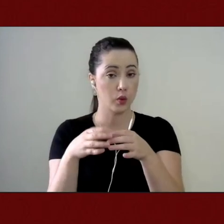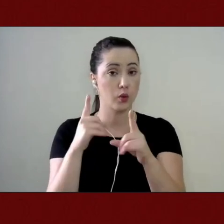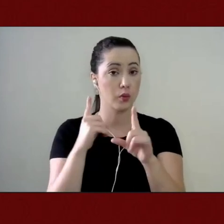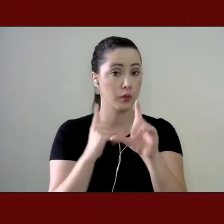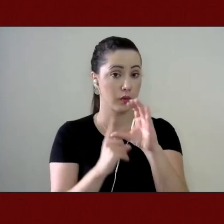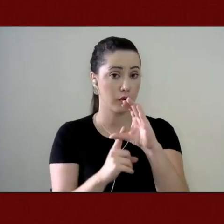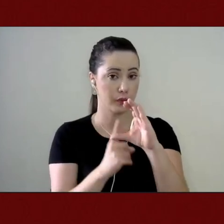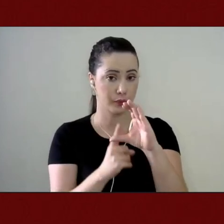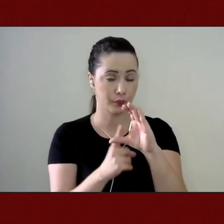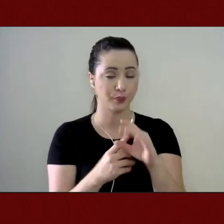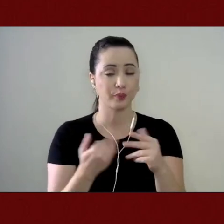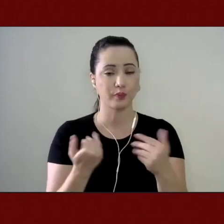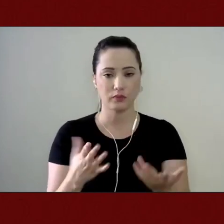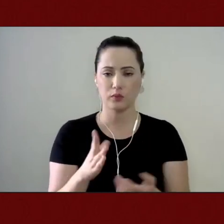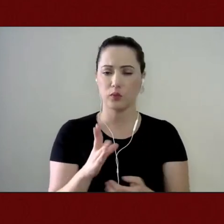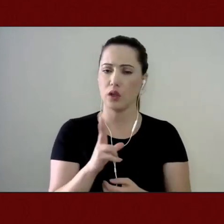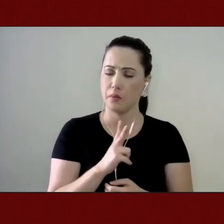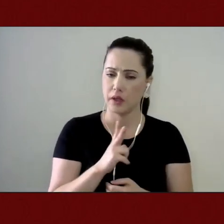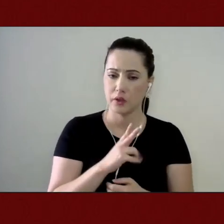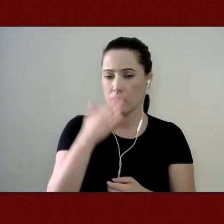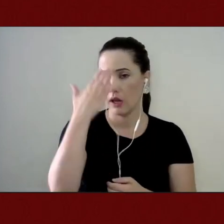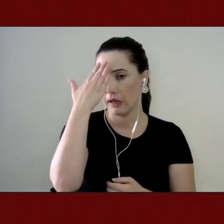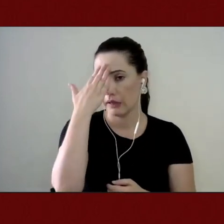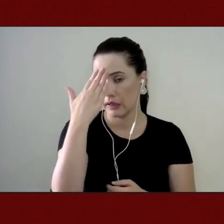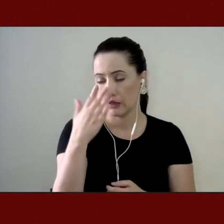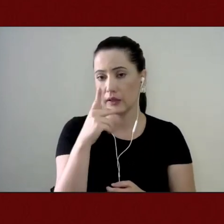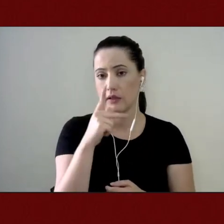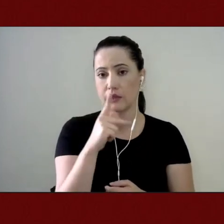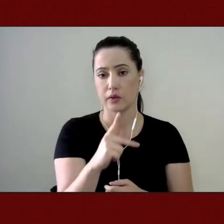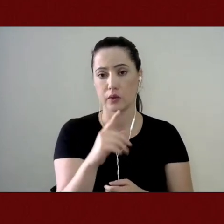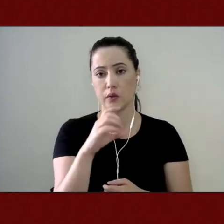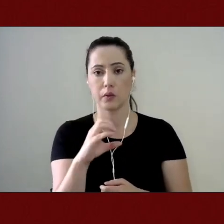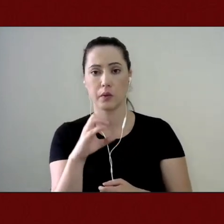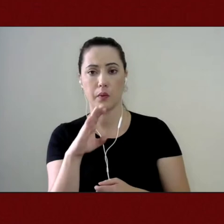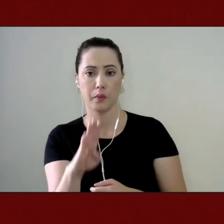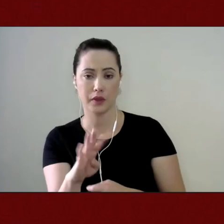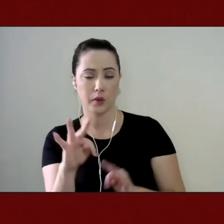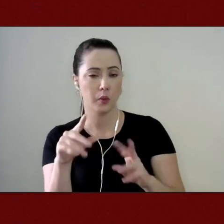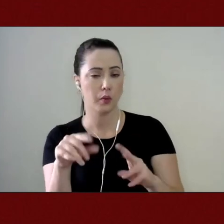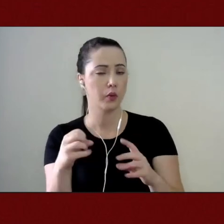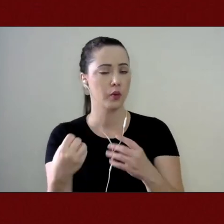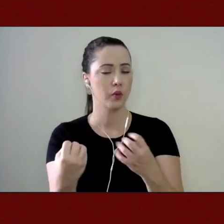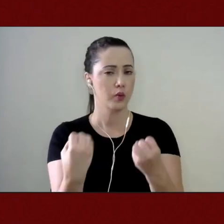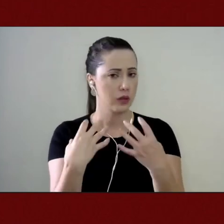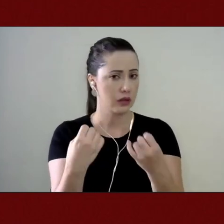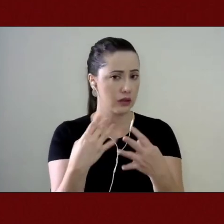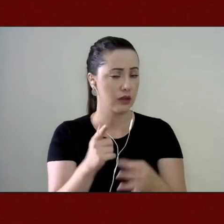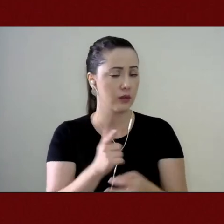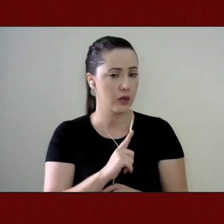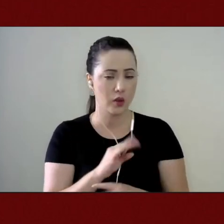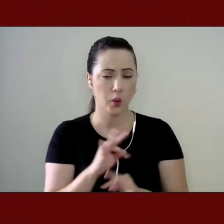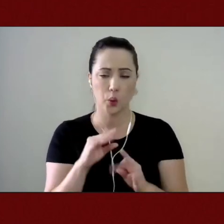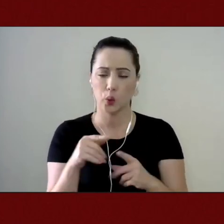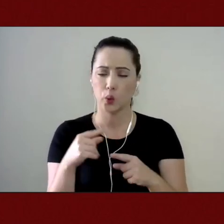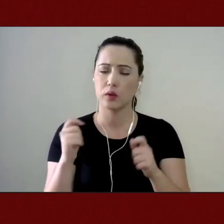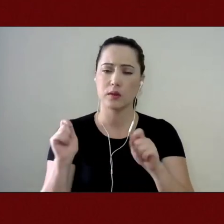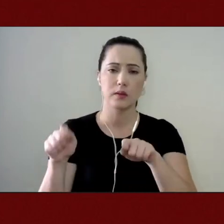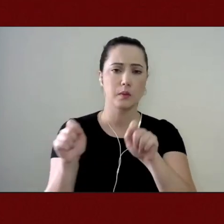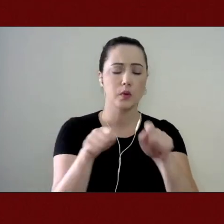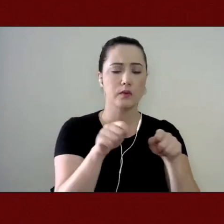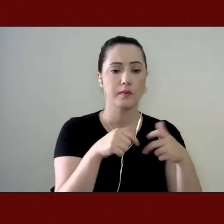particularmente, sou muito grata ao PCB por tudo que me ensinou, pelas convivências que tive com gente